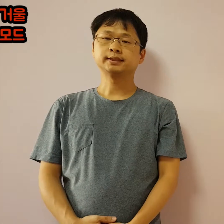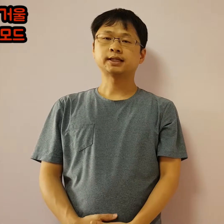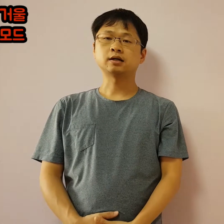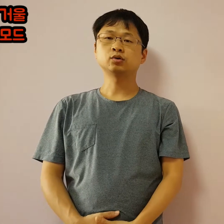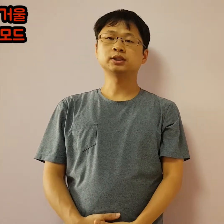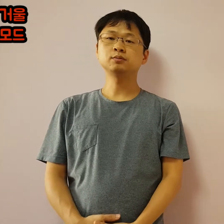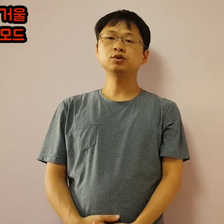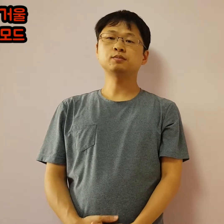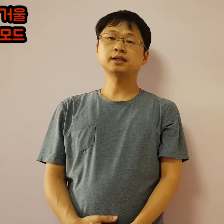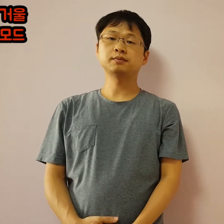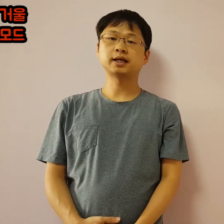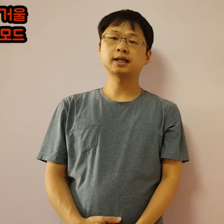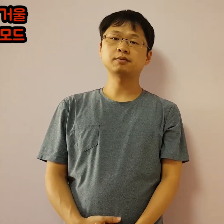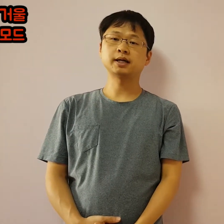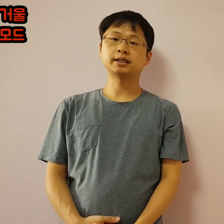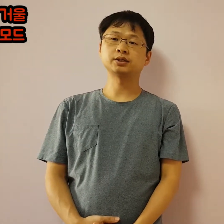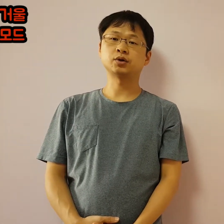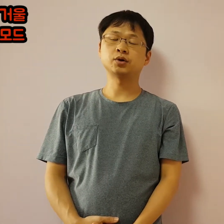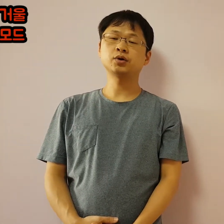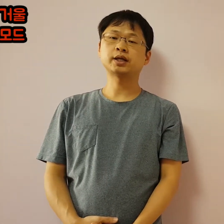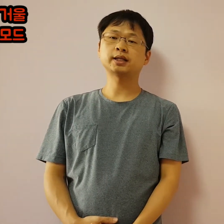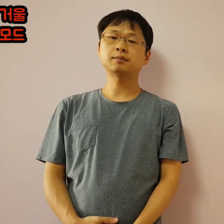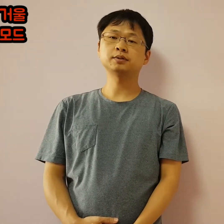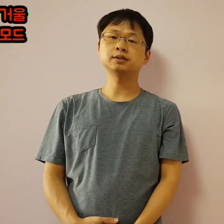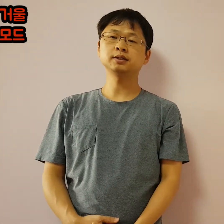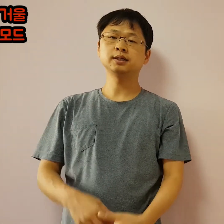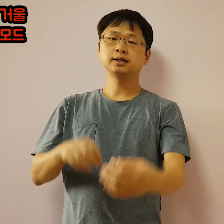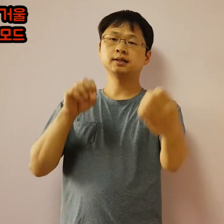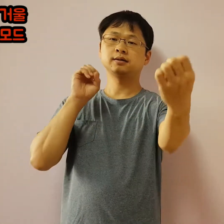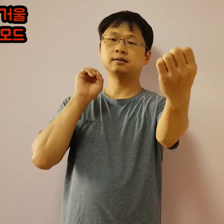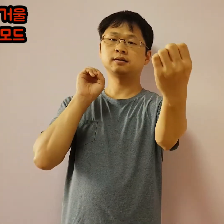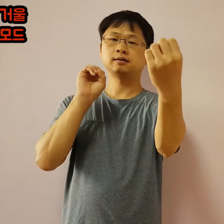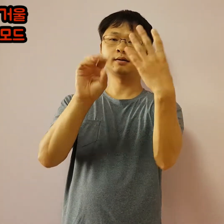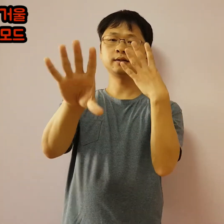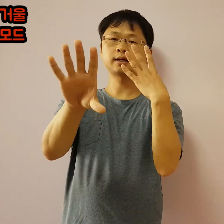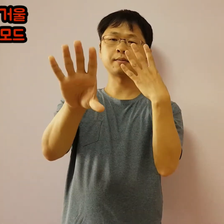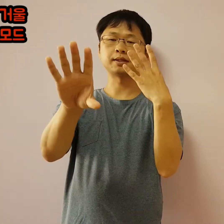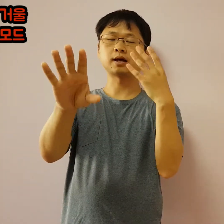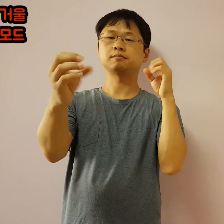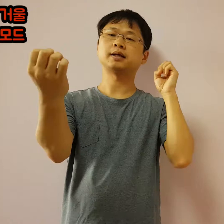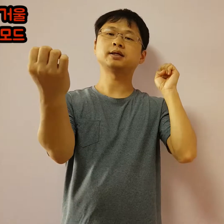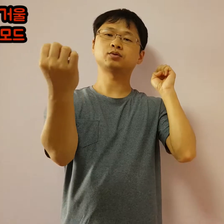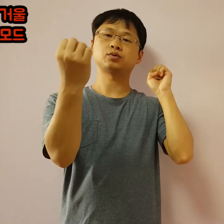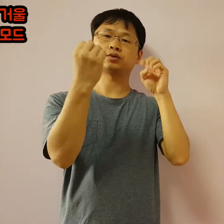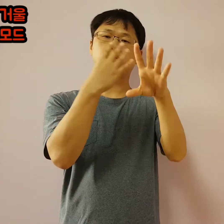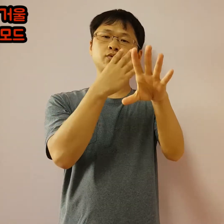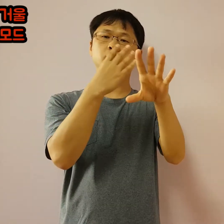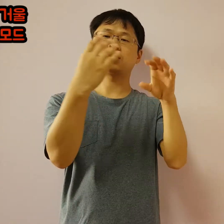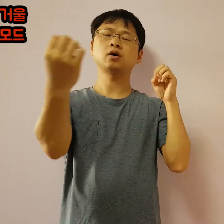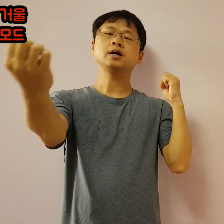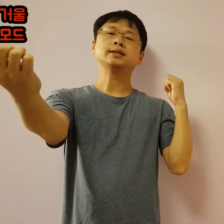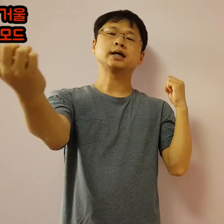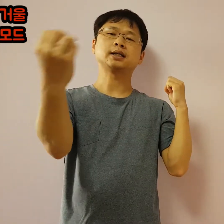자, 그리고 질문을 받으면 대답을 해야 되죠. 대답은 이렇게 합니다. 반대손으로 해도 되고요.